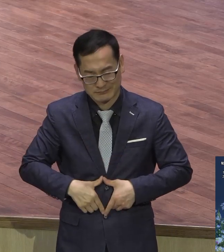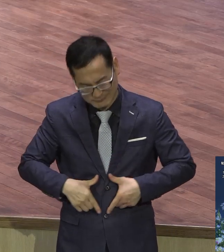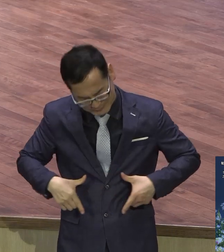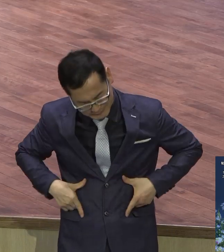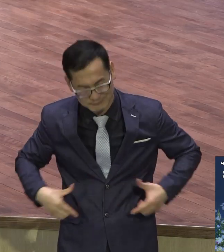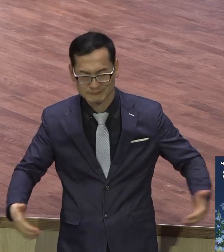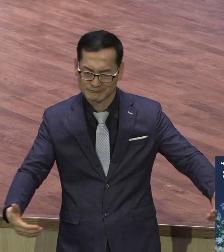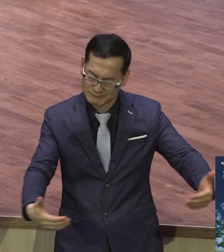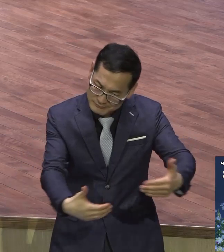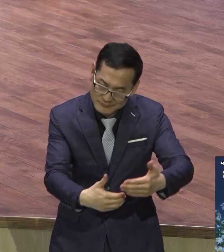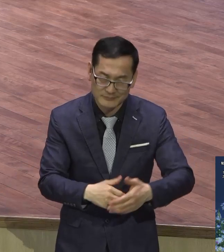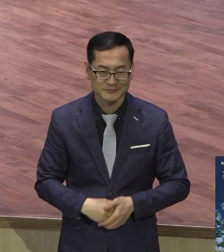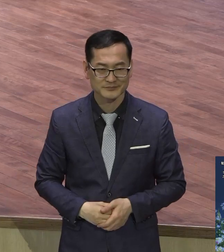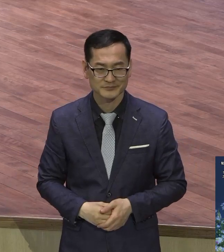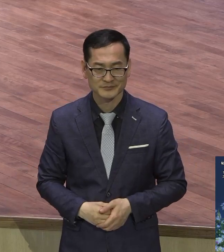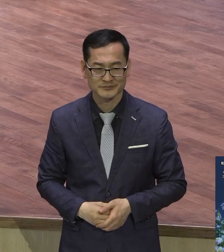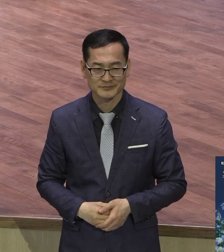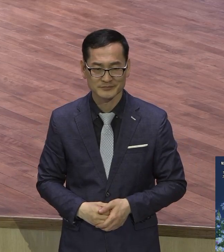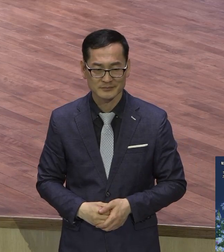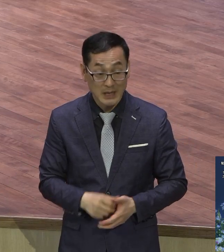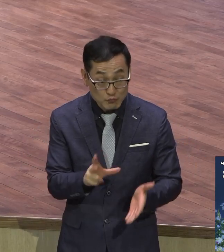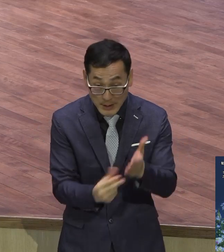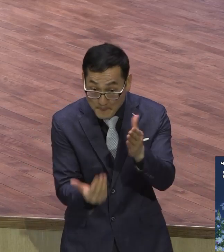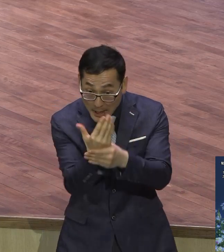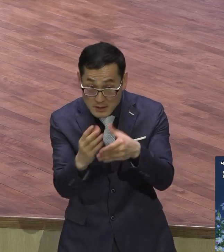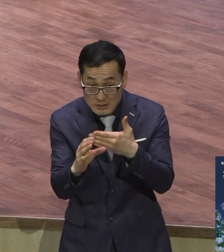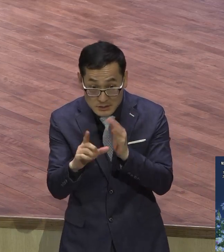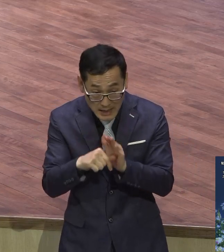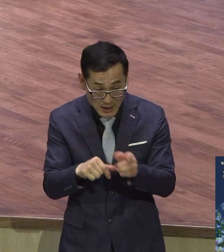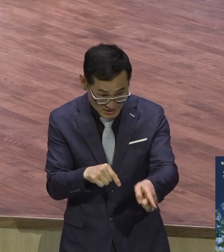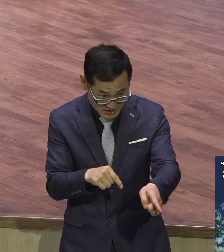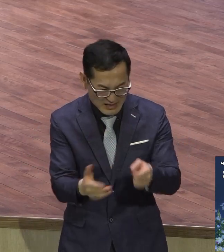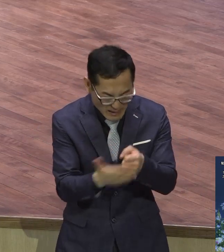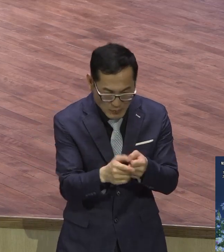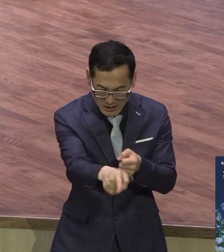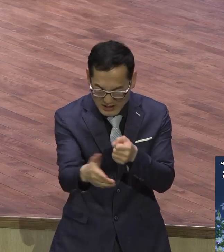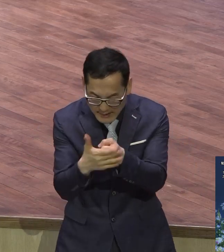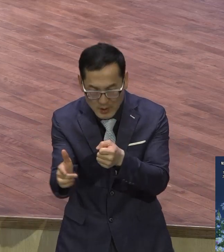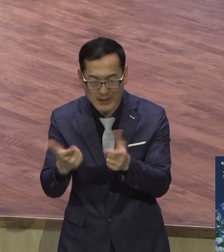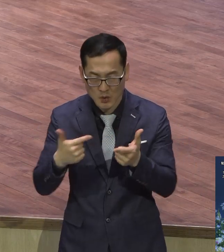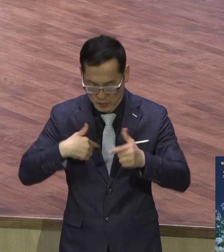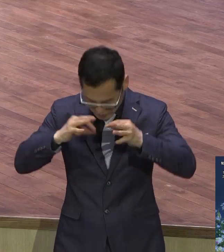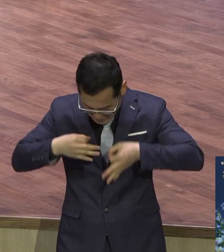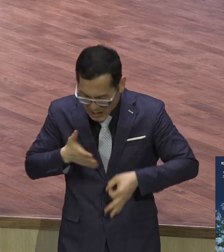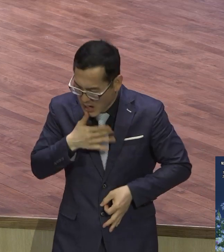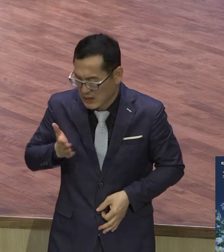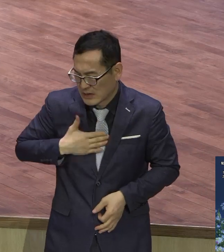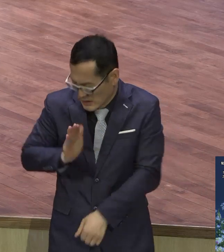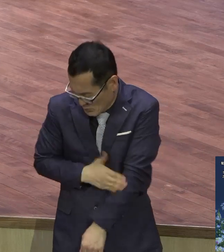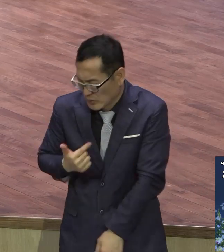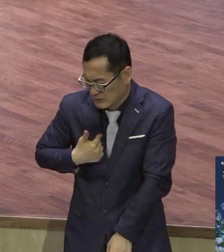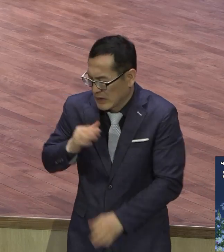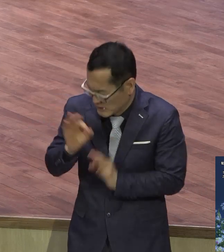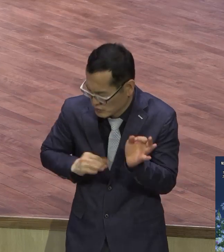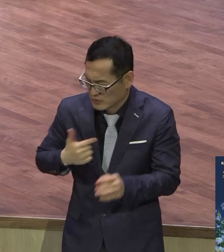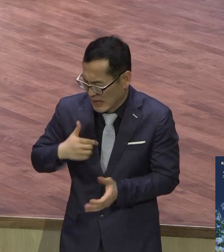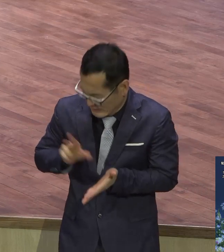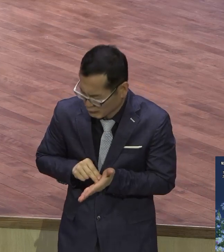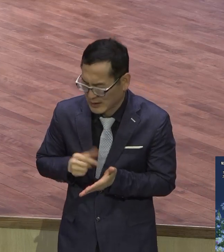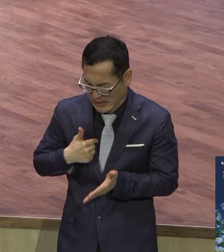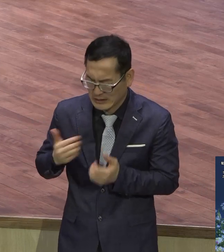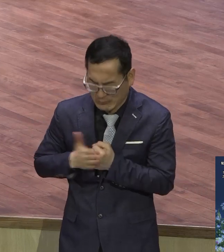말이에요? 이게 내가 문제라는 걸 알아야 돼요. 내가 문제예요. 남편이 문제가 아니고 자식이 문제가 아니라 내가